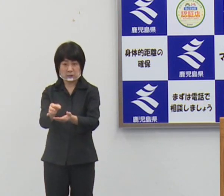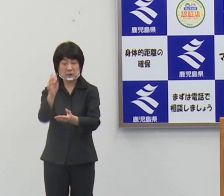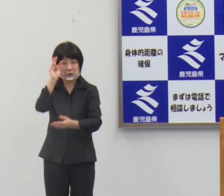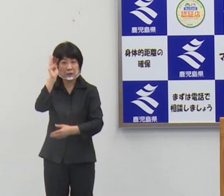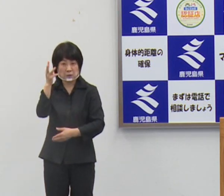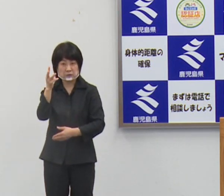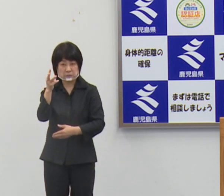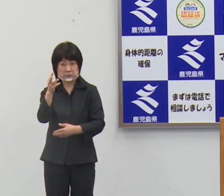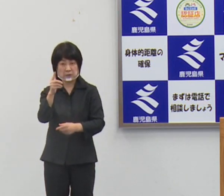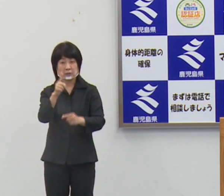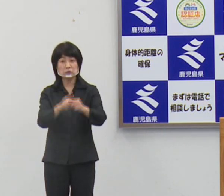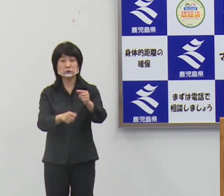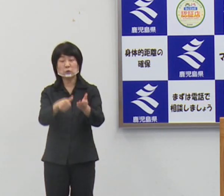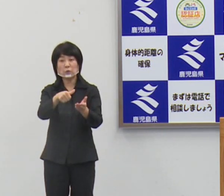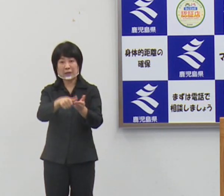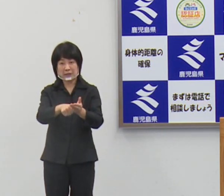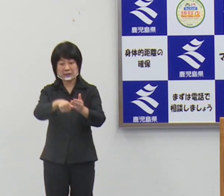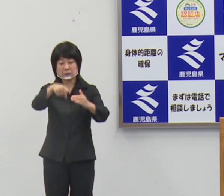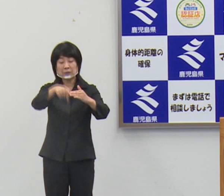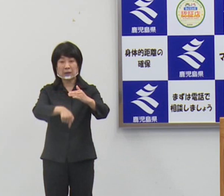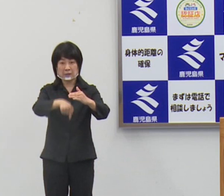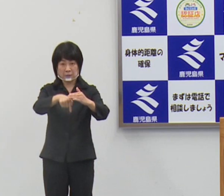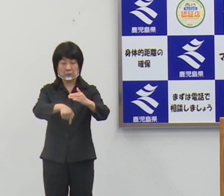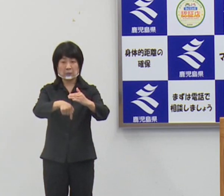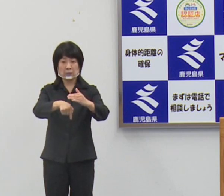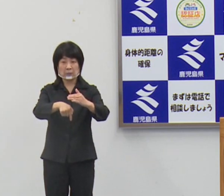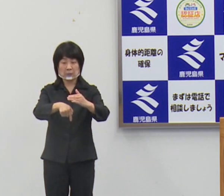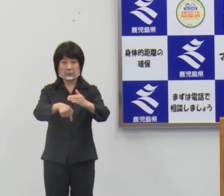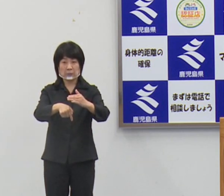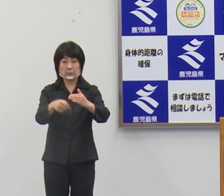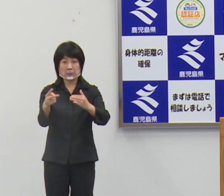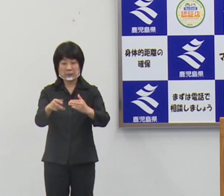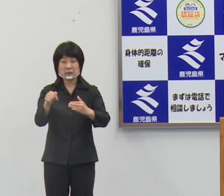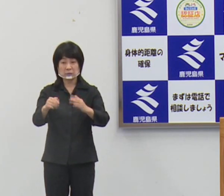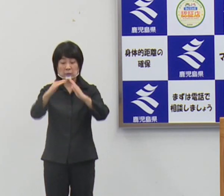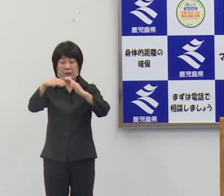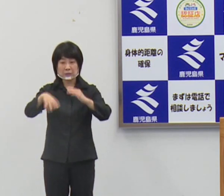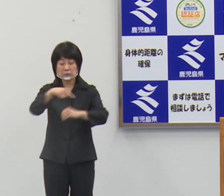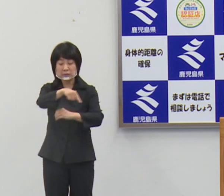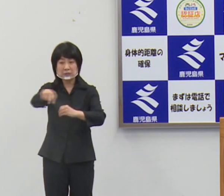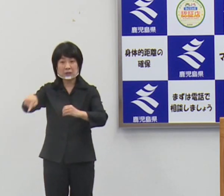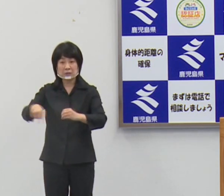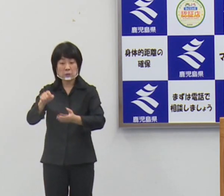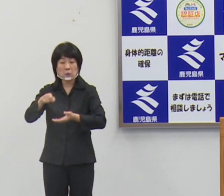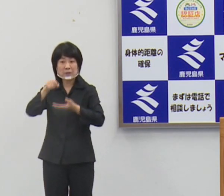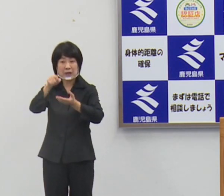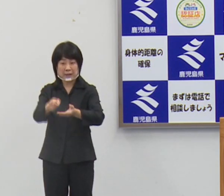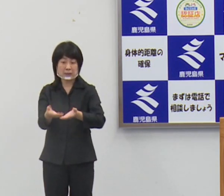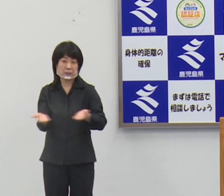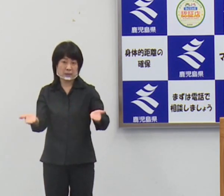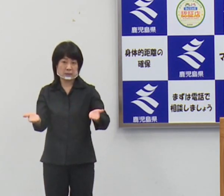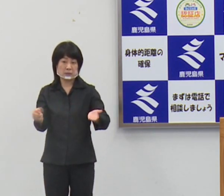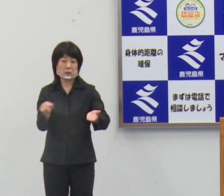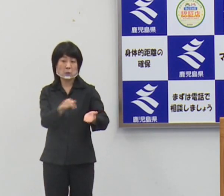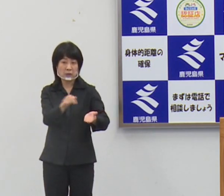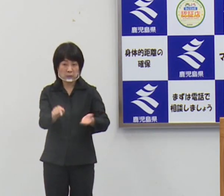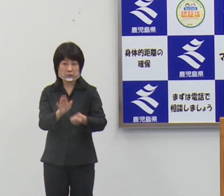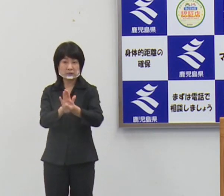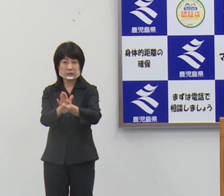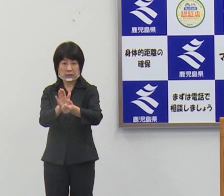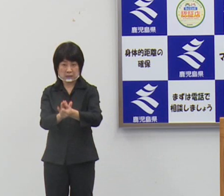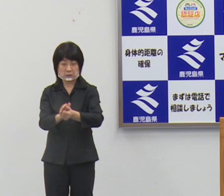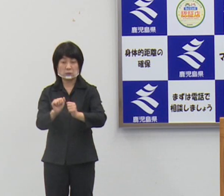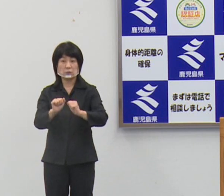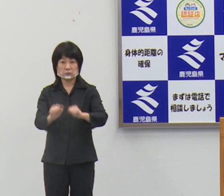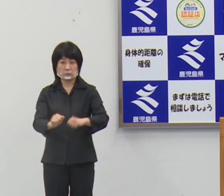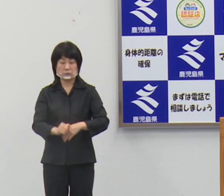児島中央駅構内のあるいはその会場周辺のお土産屋さんの支援にも資する